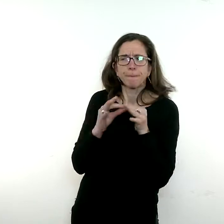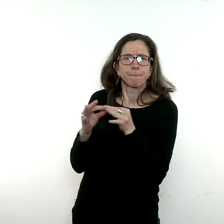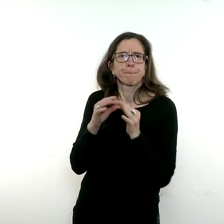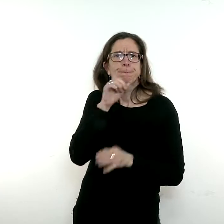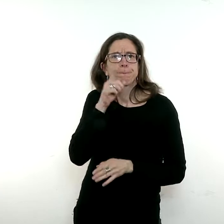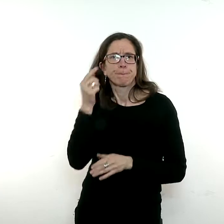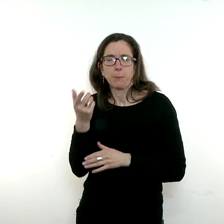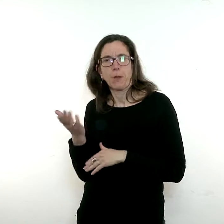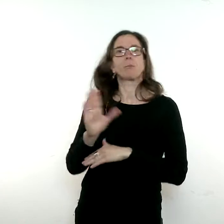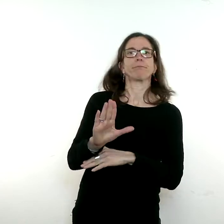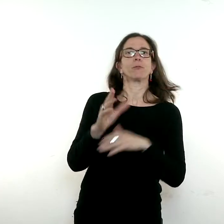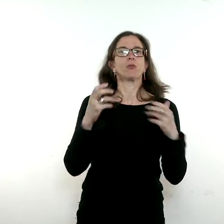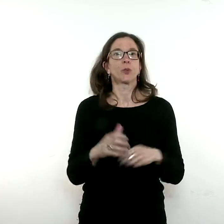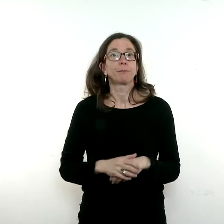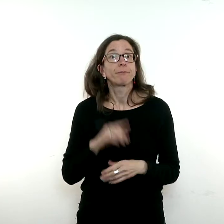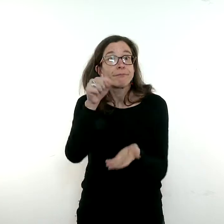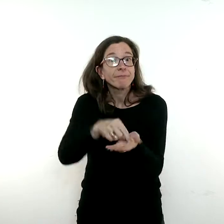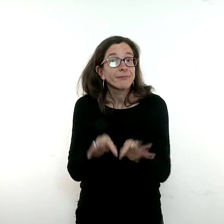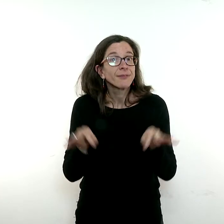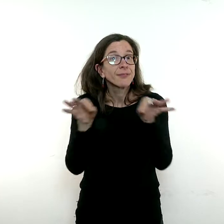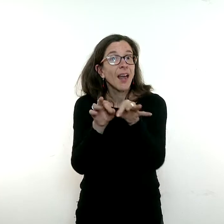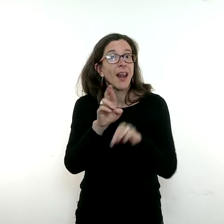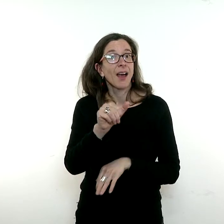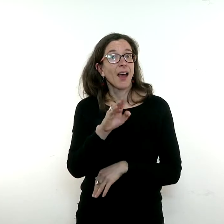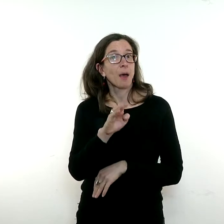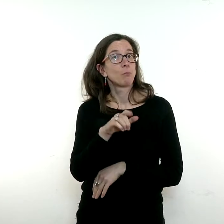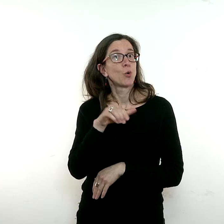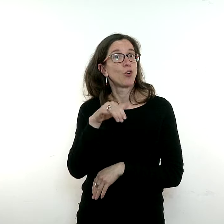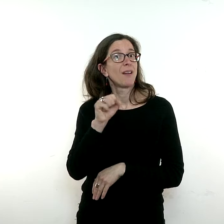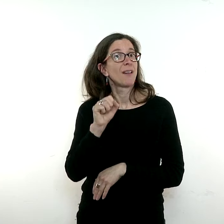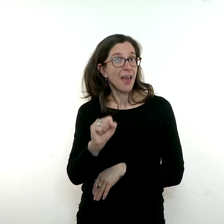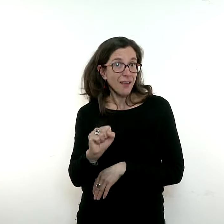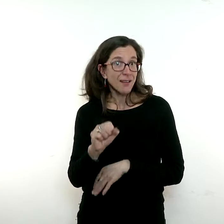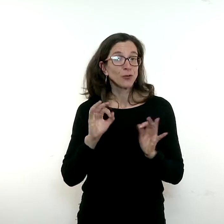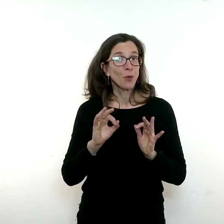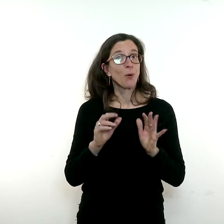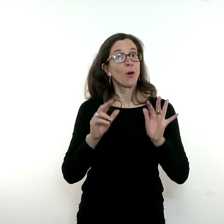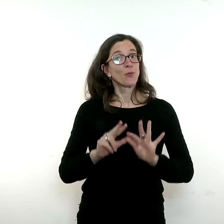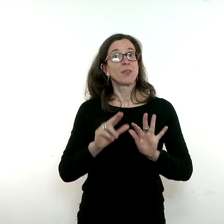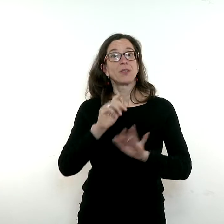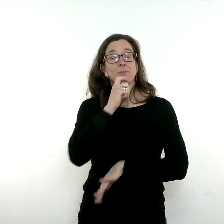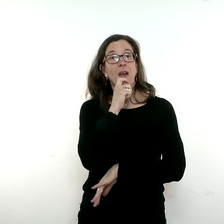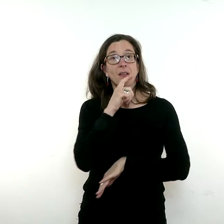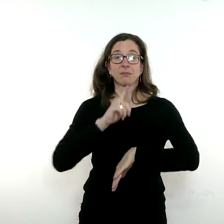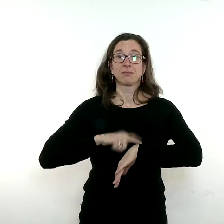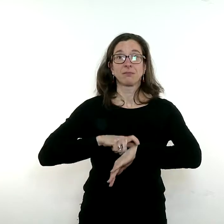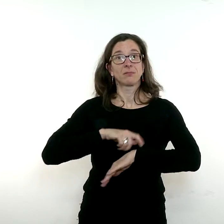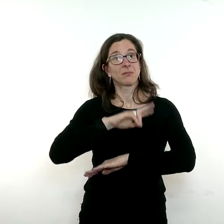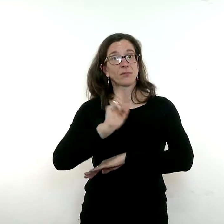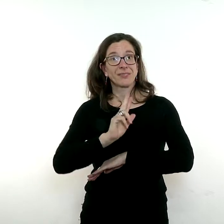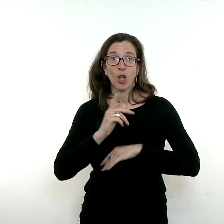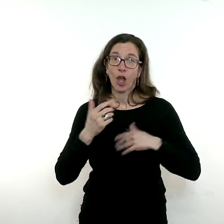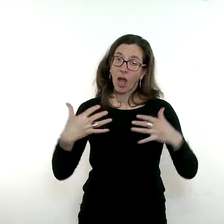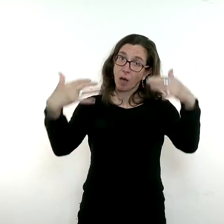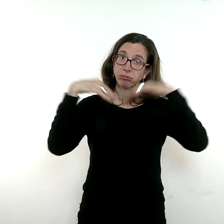tous conviés à 18h, où on va remettre le prix du lauréat. Et puis également, il y aura la diffusion de 5 autres